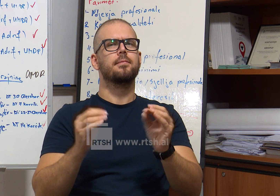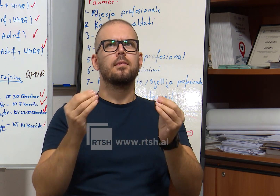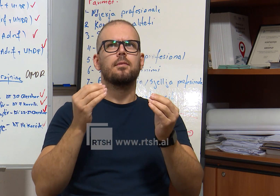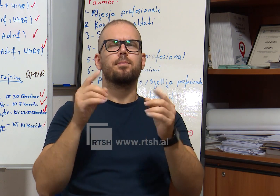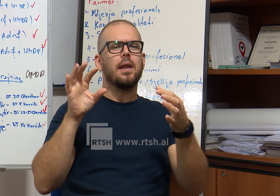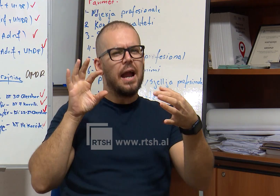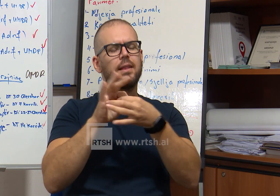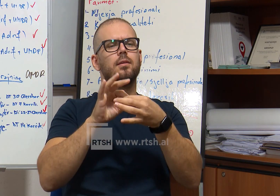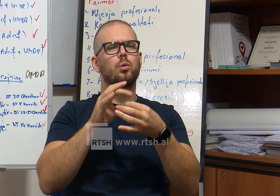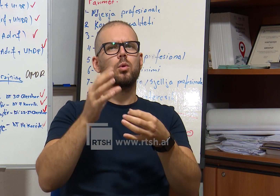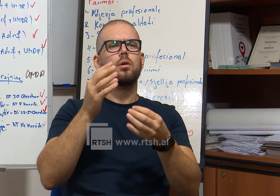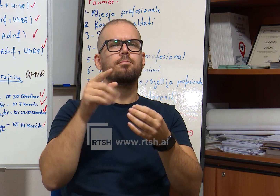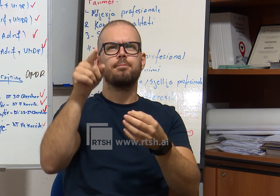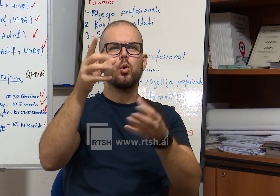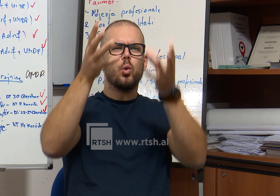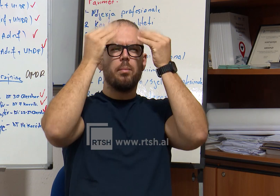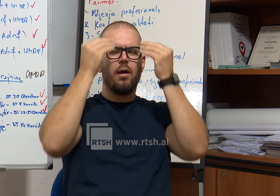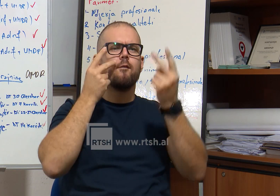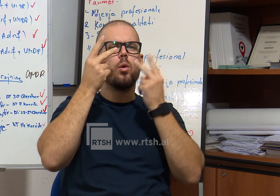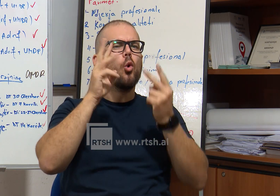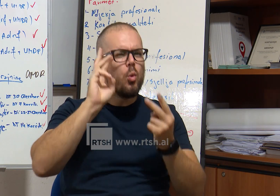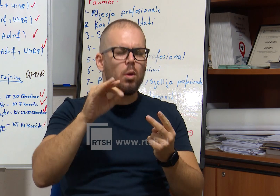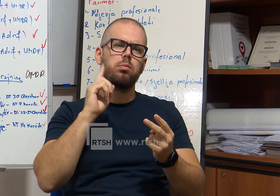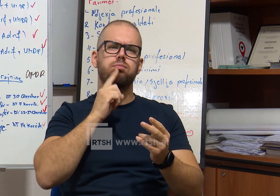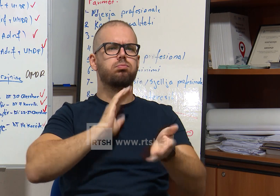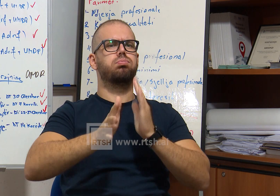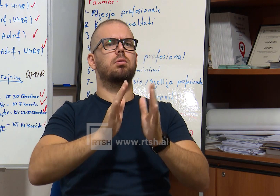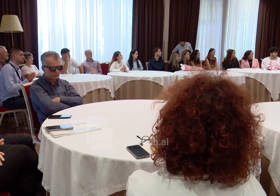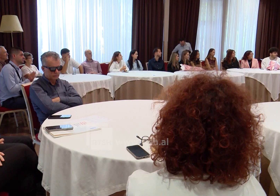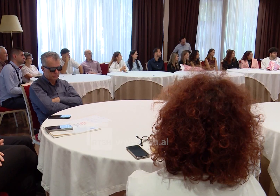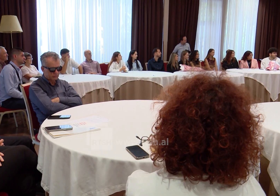shqiptare. Sikundër në gjuhën shqipe themi Shqipëri, ne përdorim këtë simbol. Në vitin